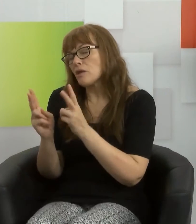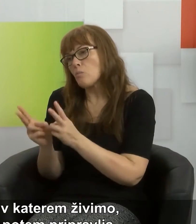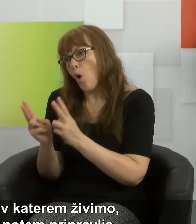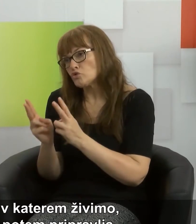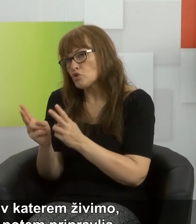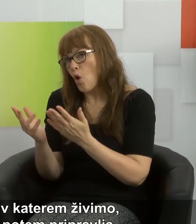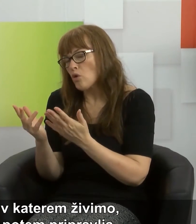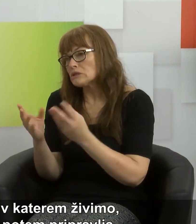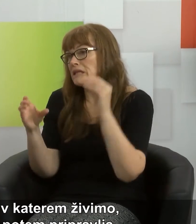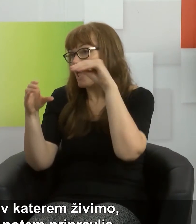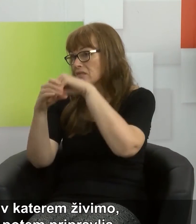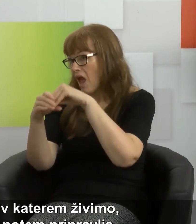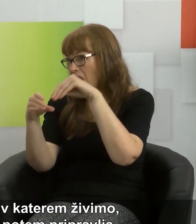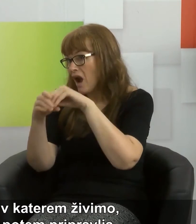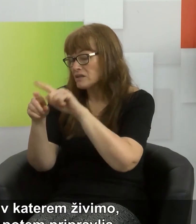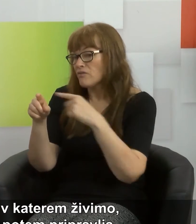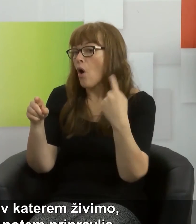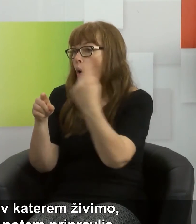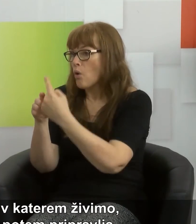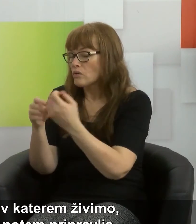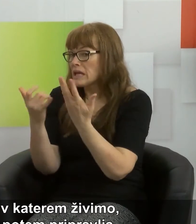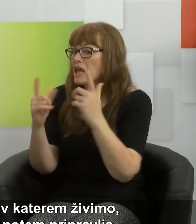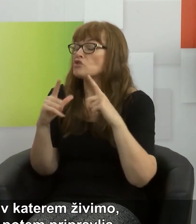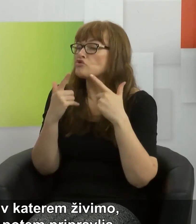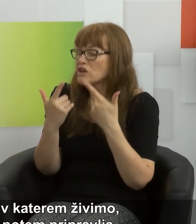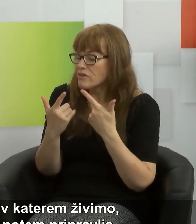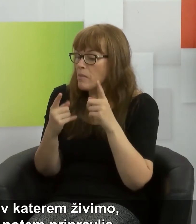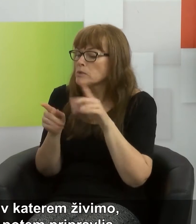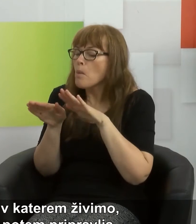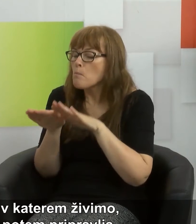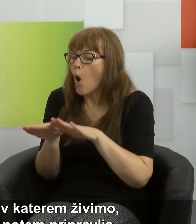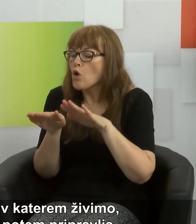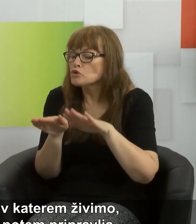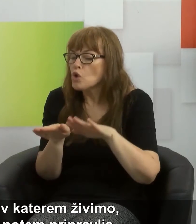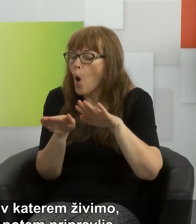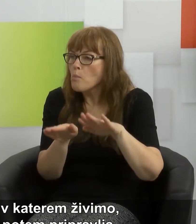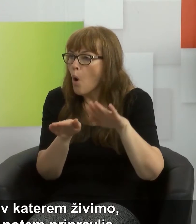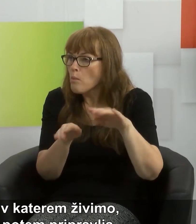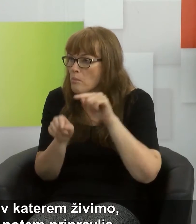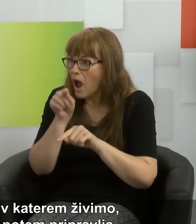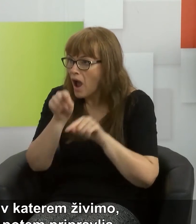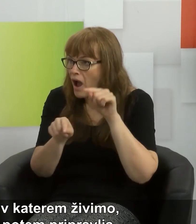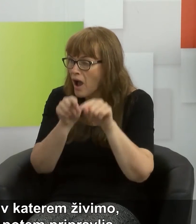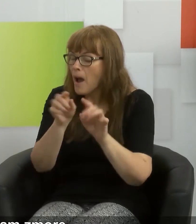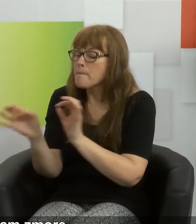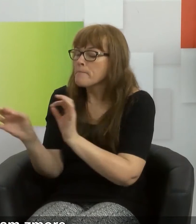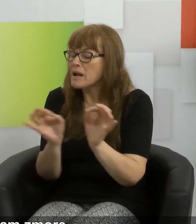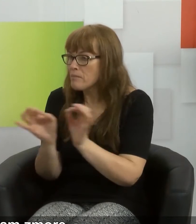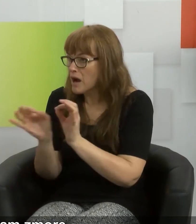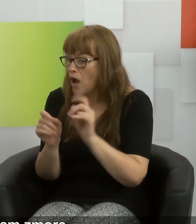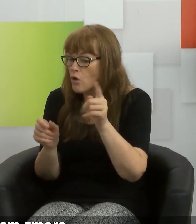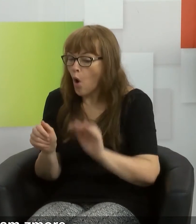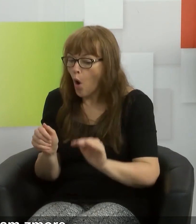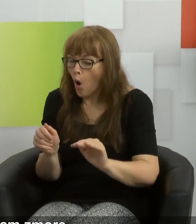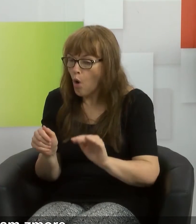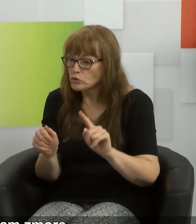možnosti integracije v okolje, v katerem živimo, in se to postopoma potem pripravlja, ko otrok